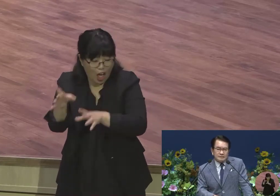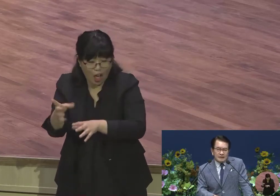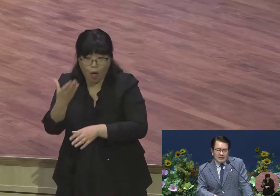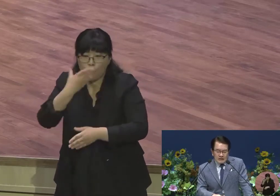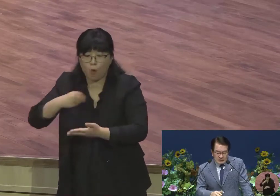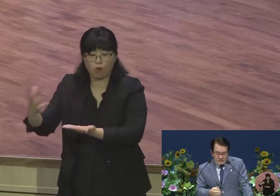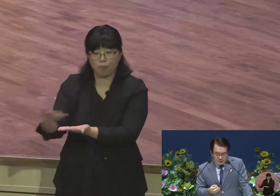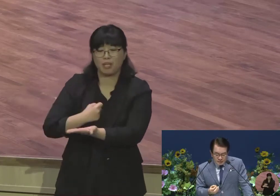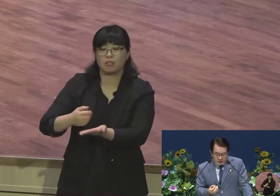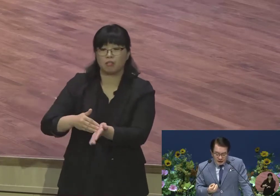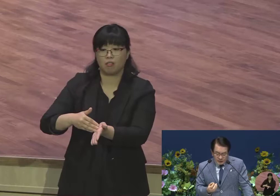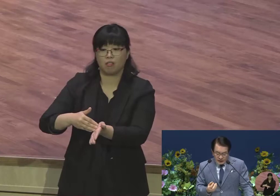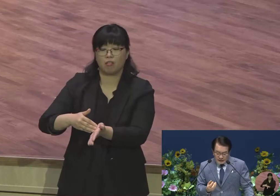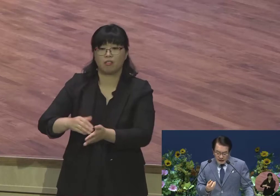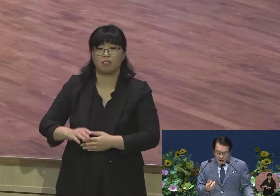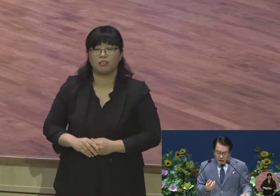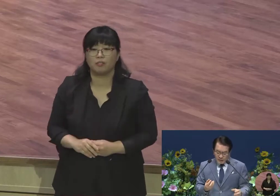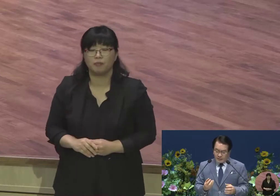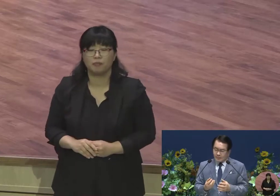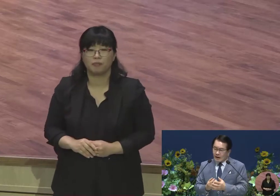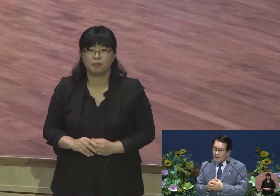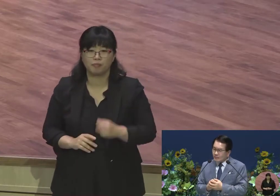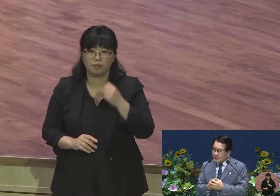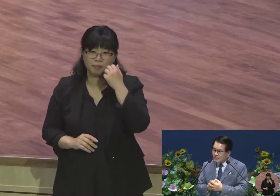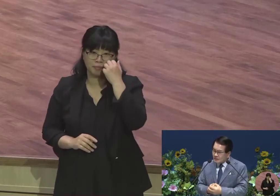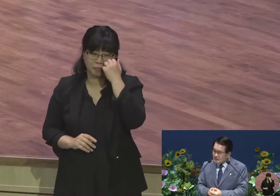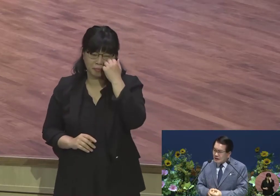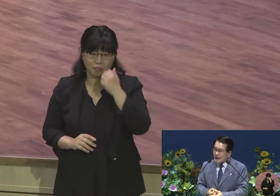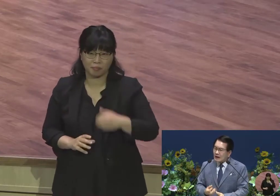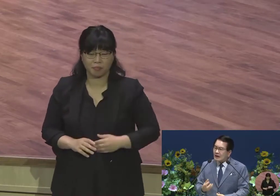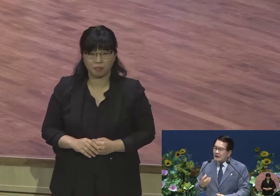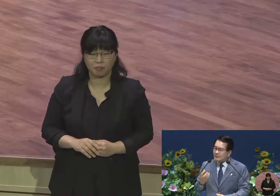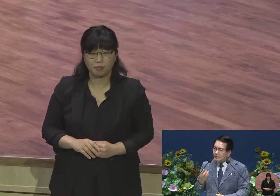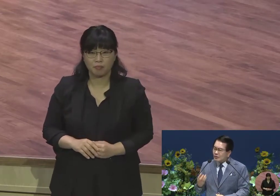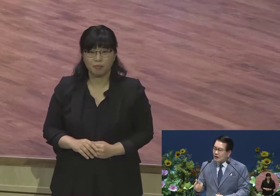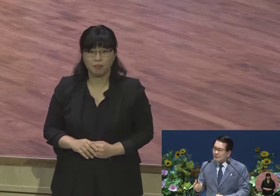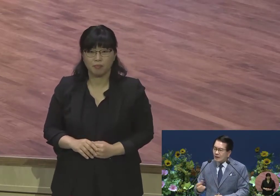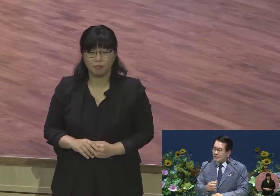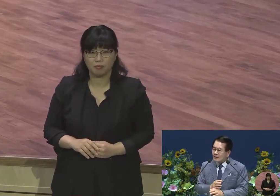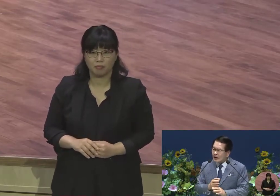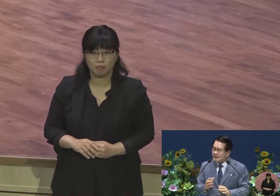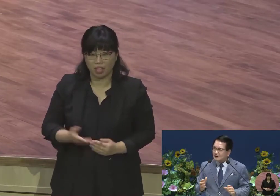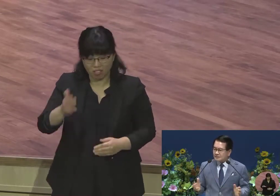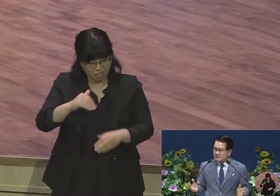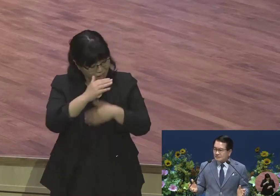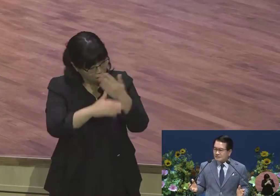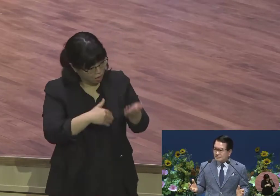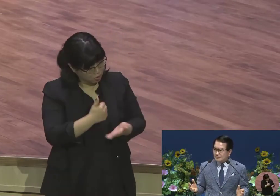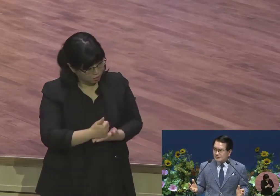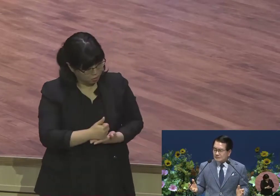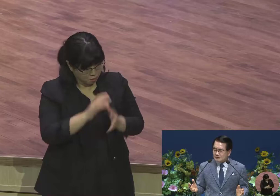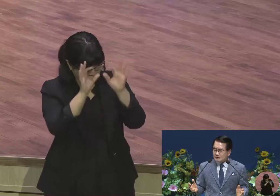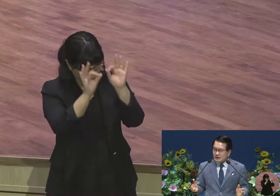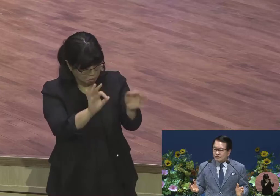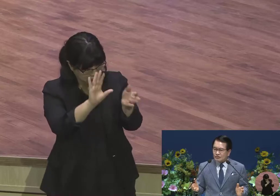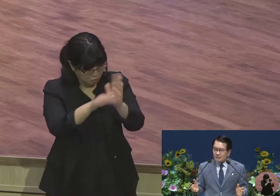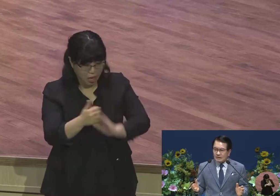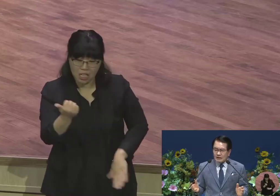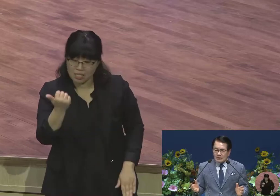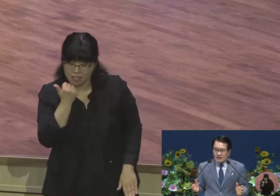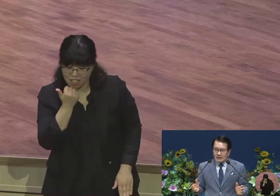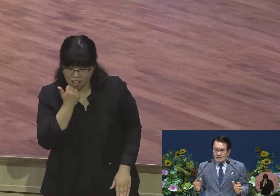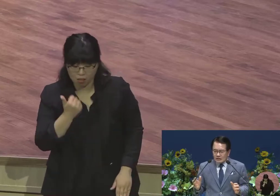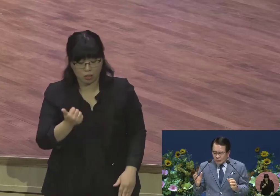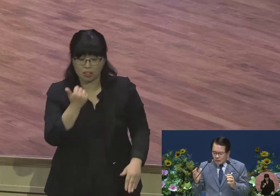리부가와 야곱의 방법은 하나님이 원하는 방법이 아니었어요 이게